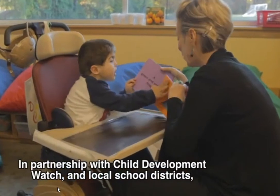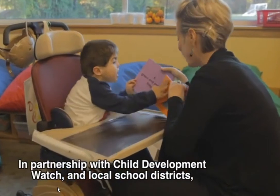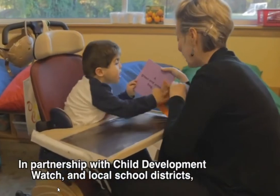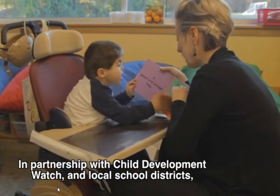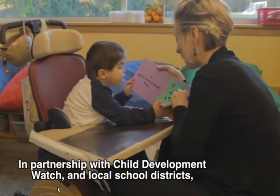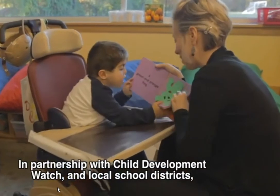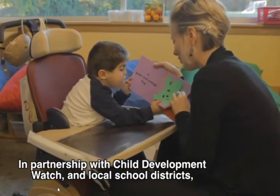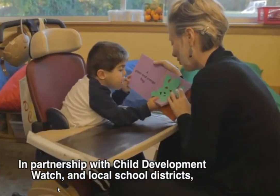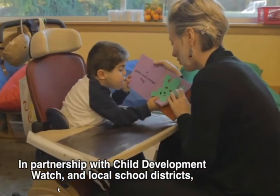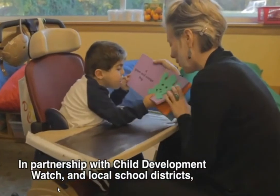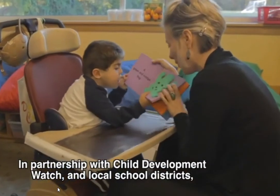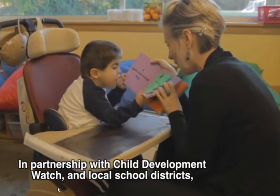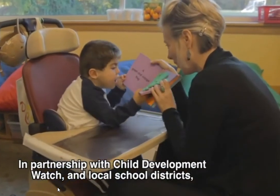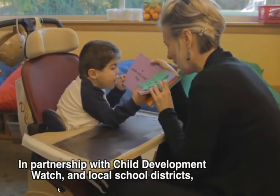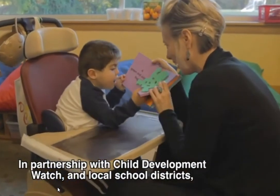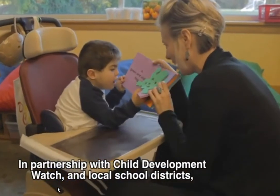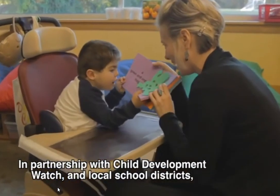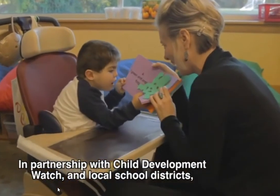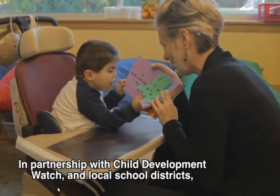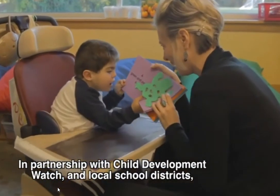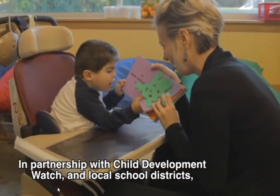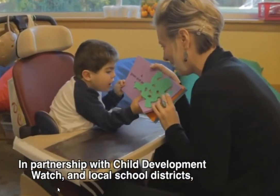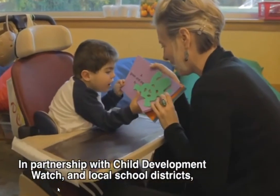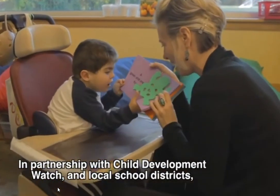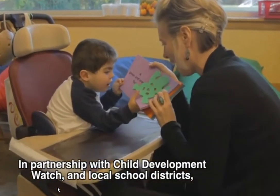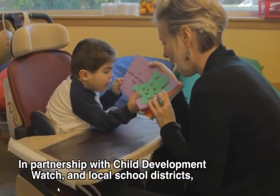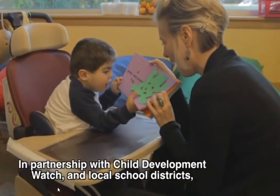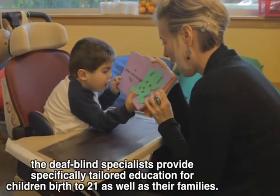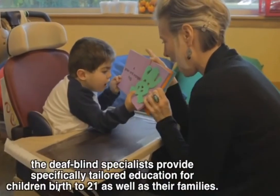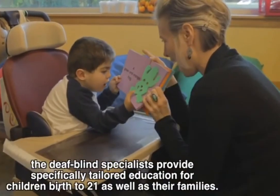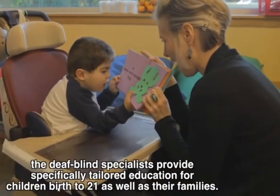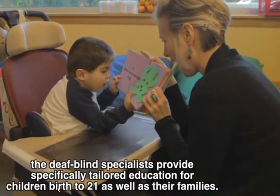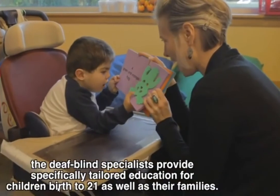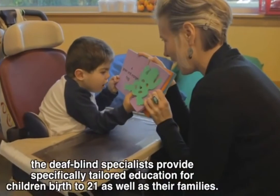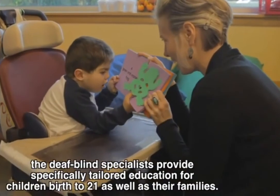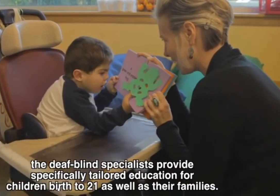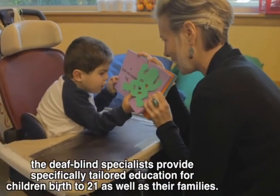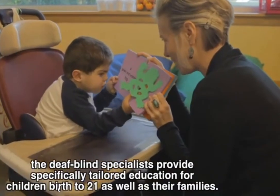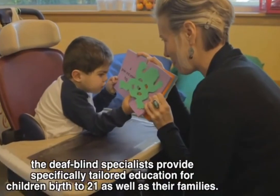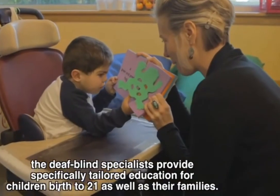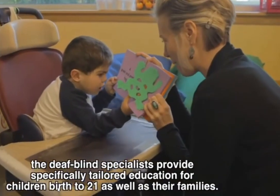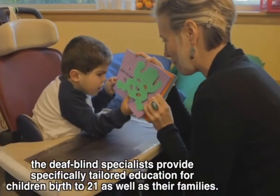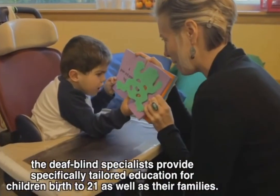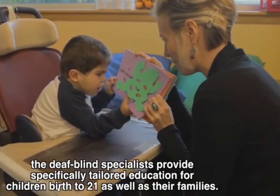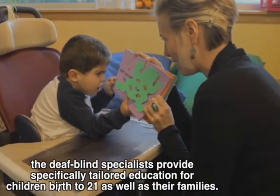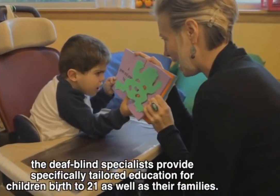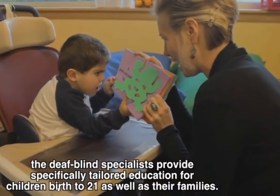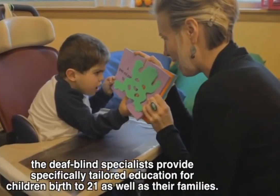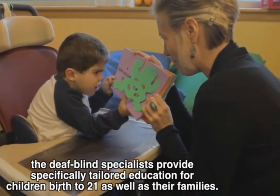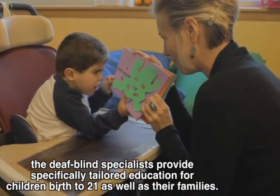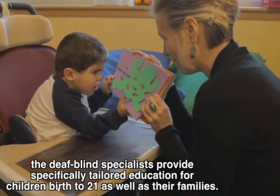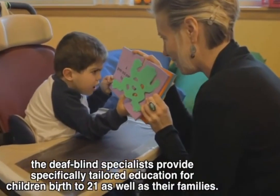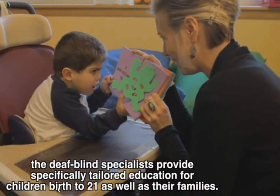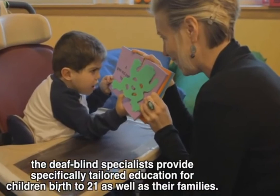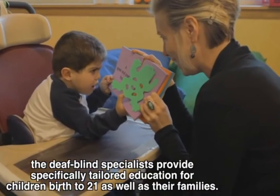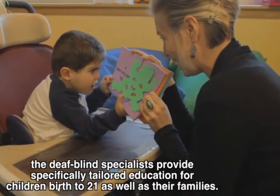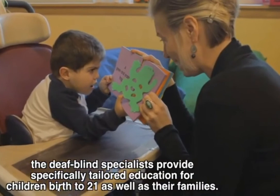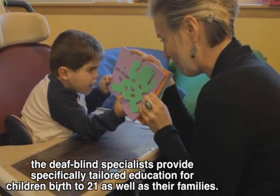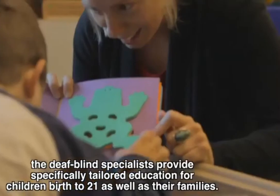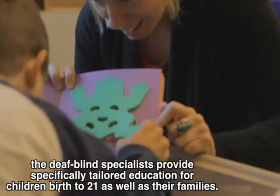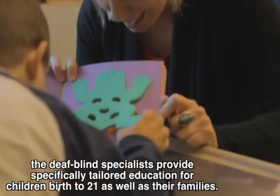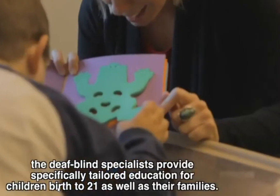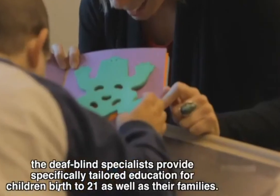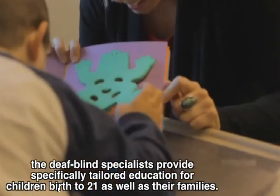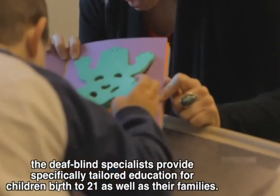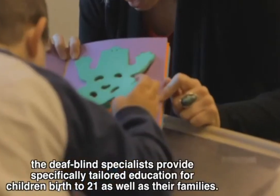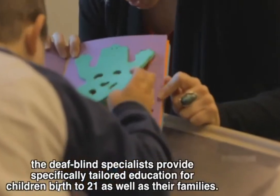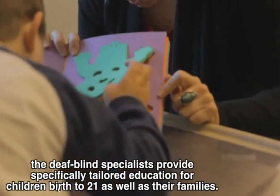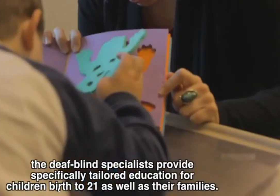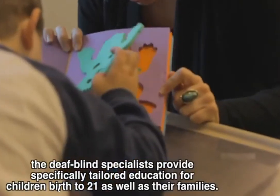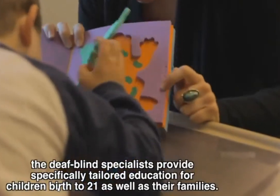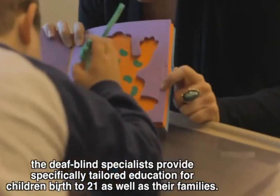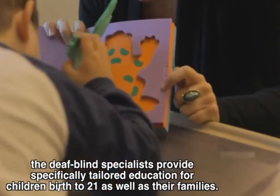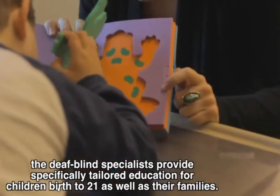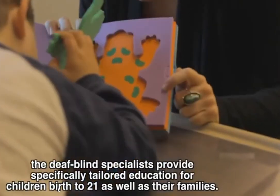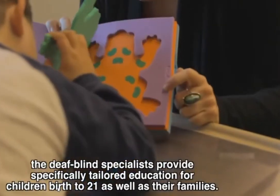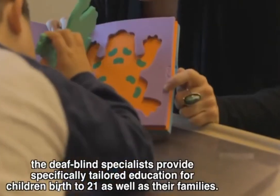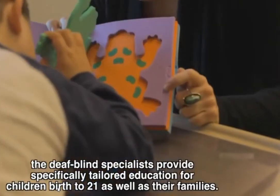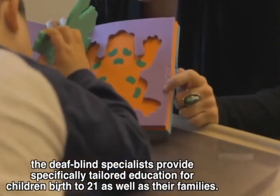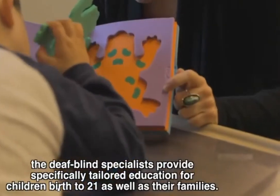de niños y distritos escolares locales, especialistas sordos ciegos proporcionan una educación específica